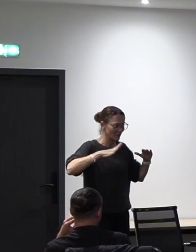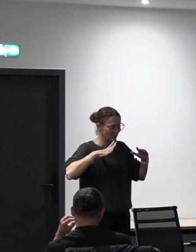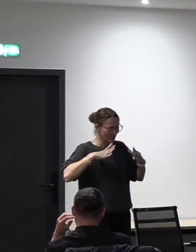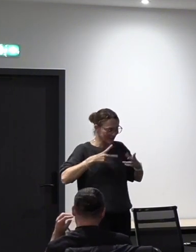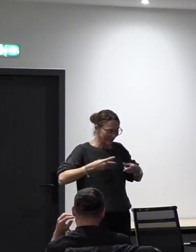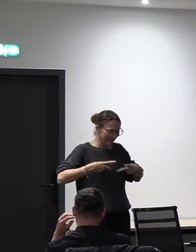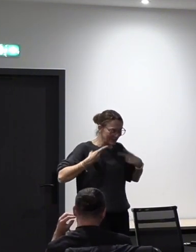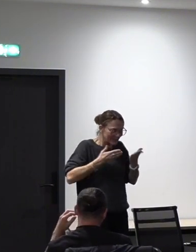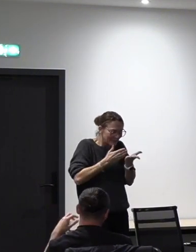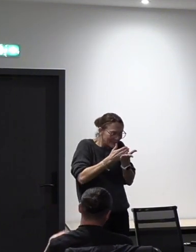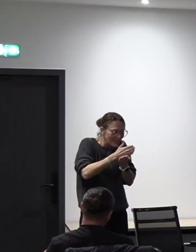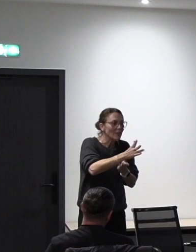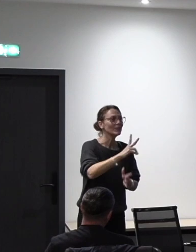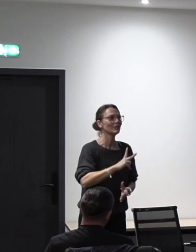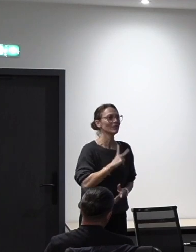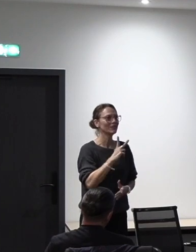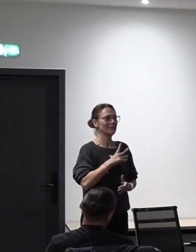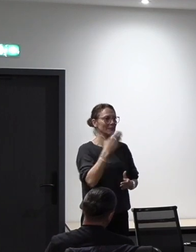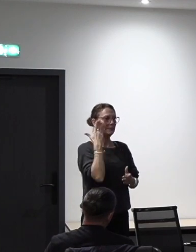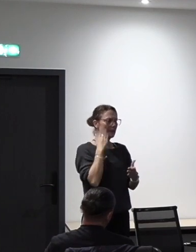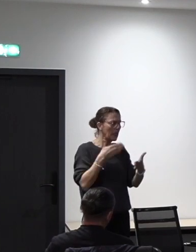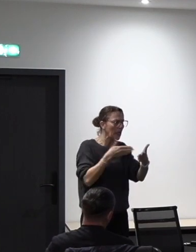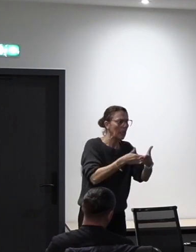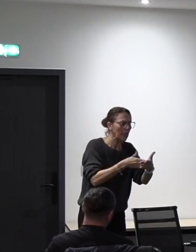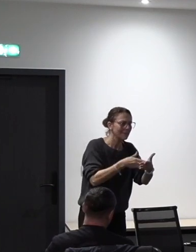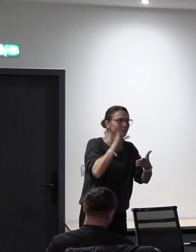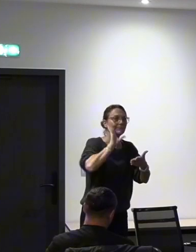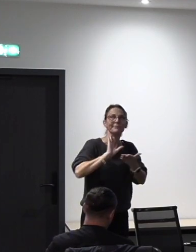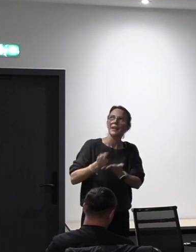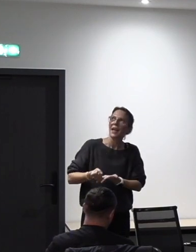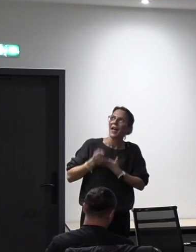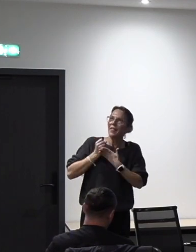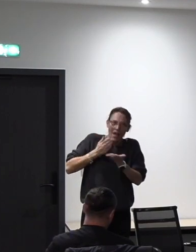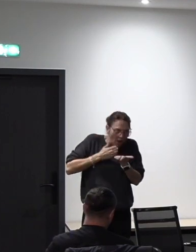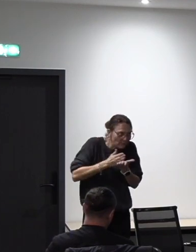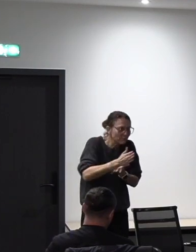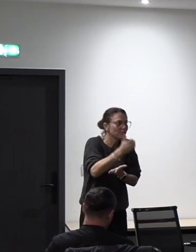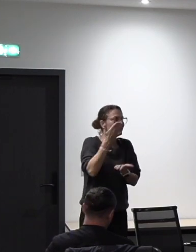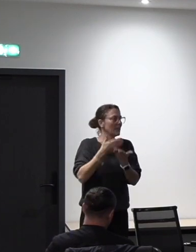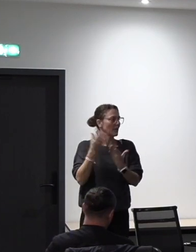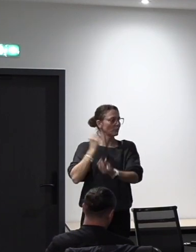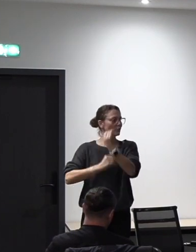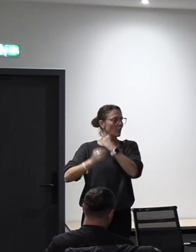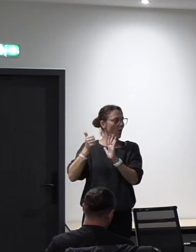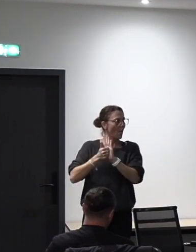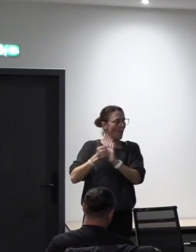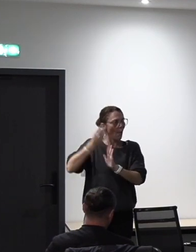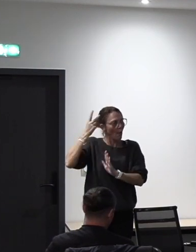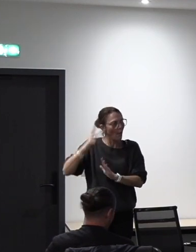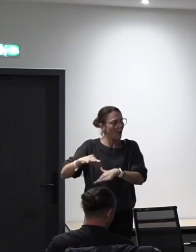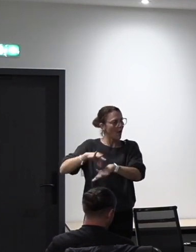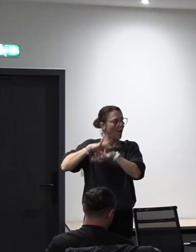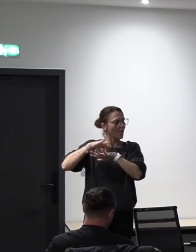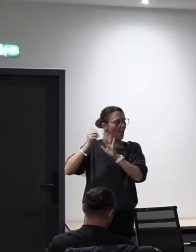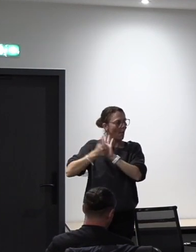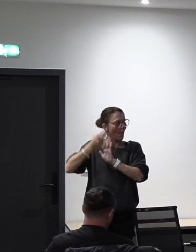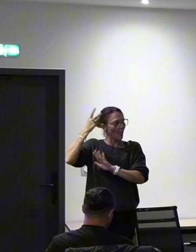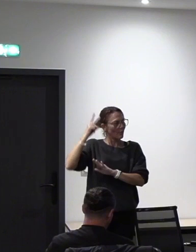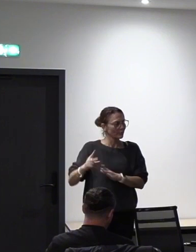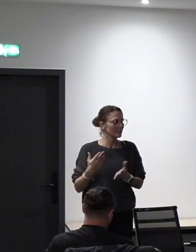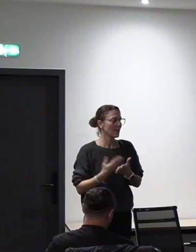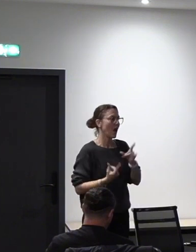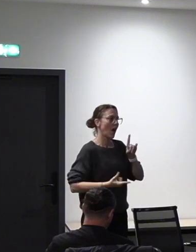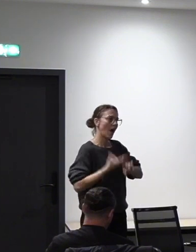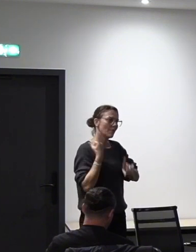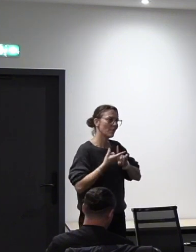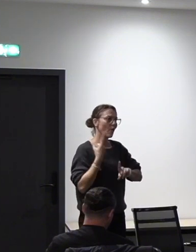vie, c'est-à-dire exister. Et quand j'y arrive pas, il faut que quelqu'un m'aide. C'est la place des soignants, des accompagnants, etc. Alors c'est important qu'il y ait